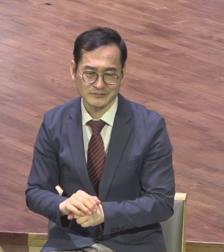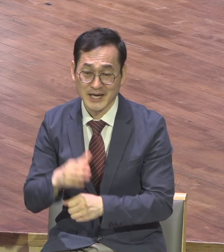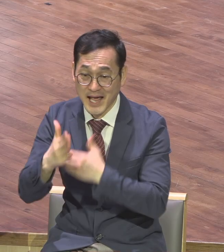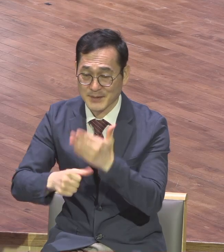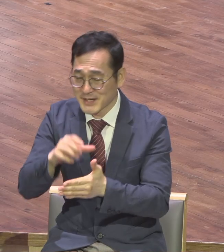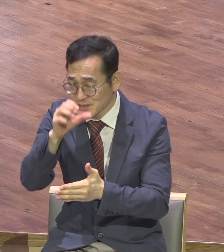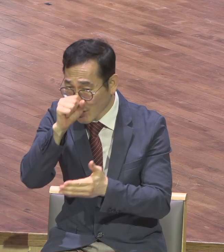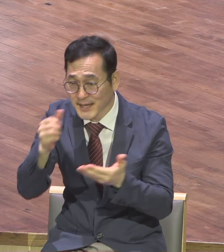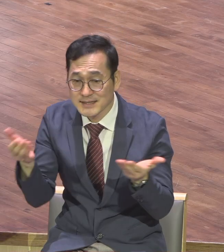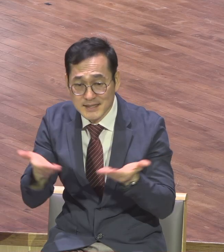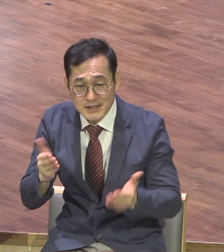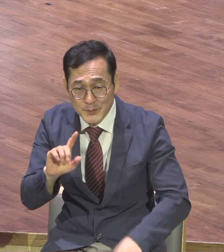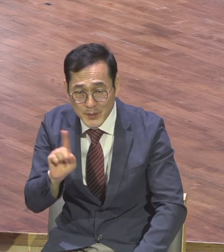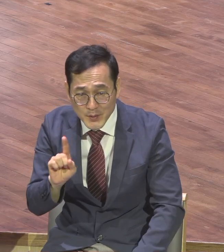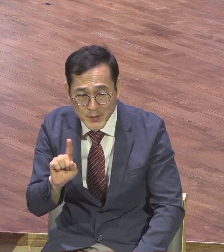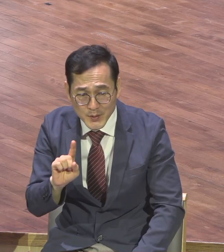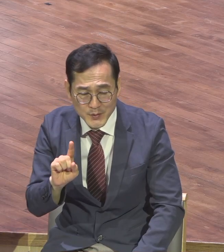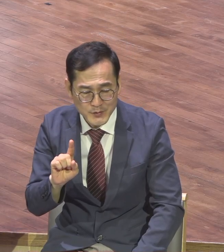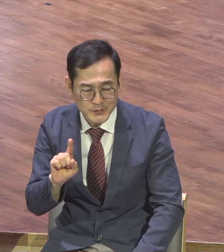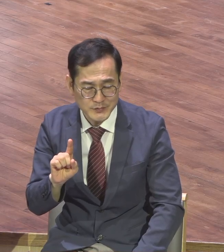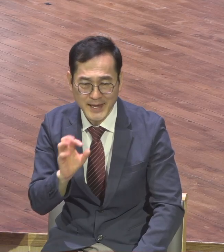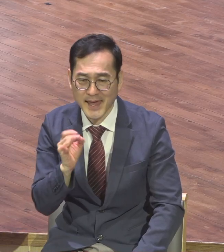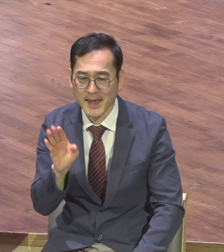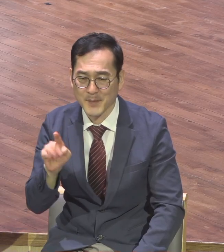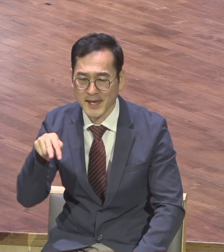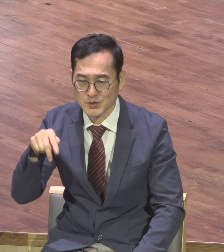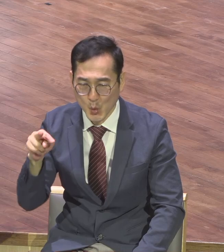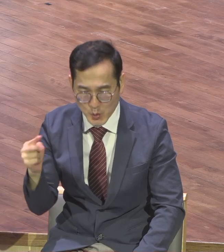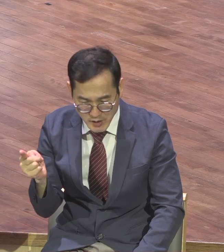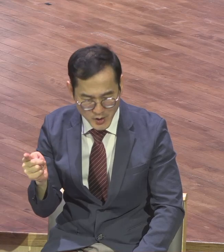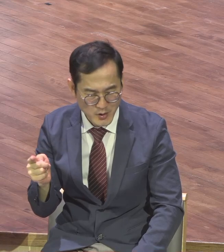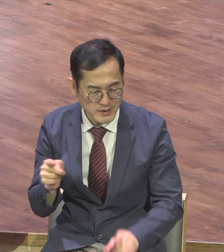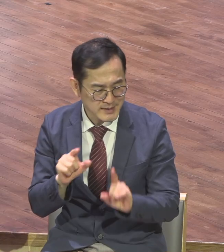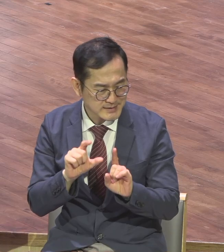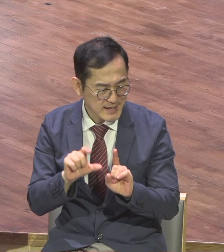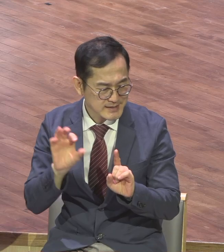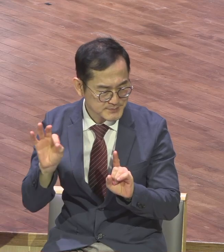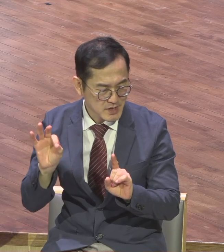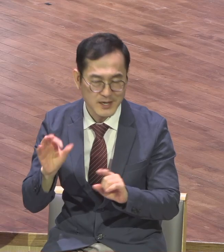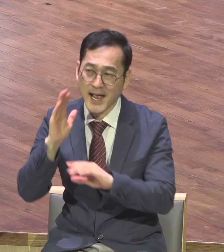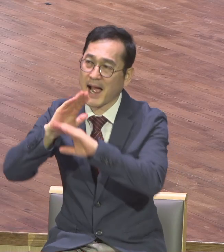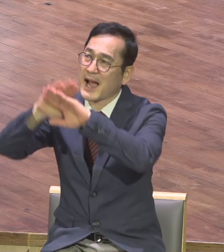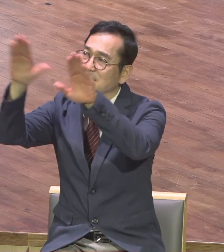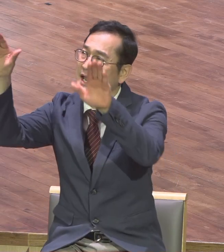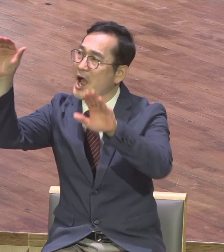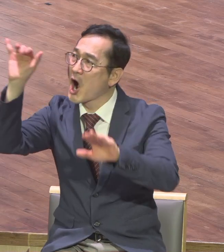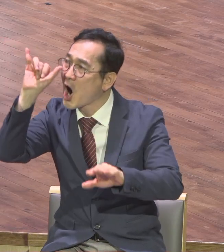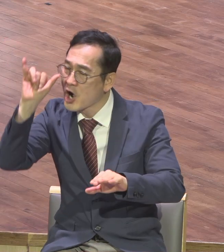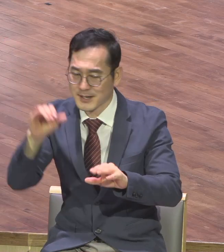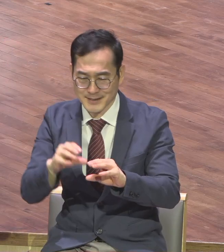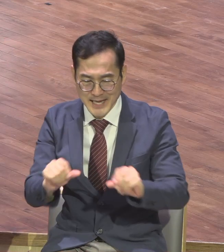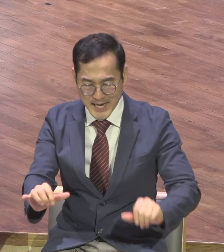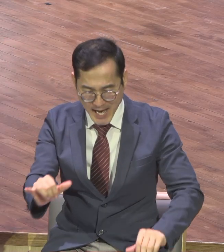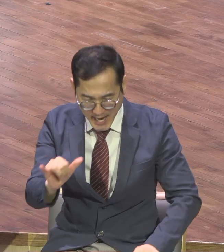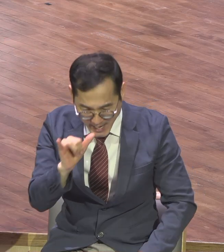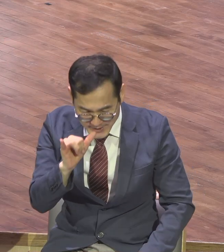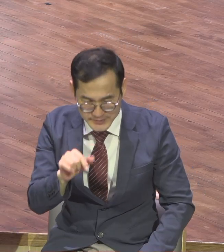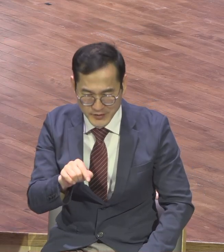뭐예요? 에베소 1장 10절에 답이 나와 있잖아요. 하늘에 있는 것이나 땅에 있는 것이나